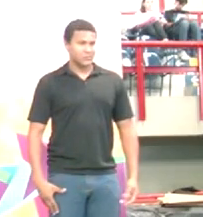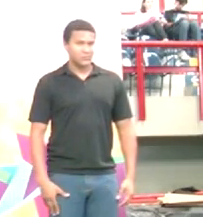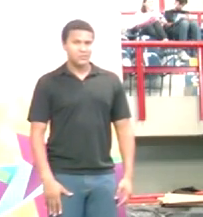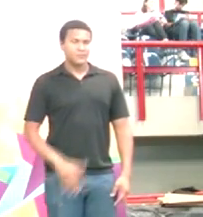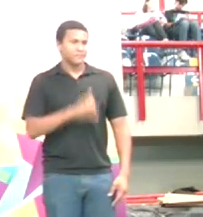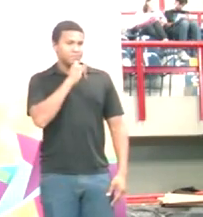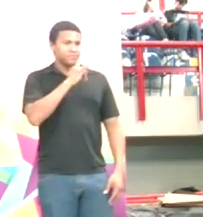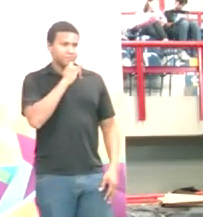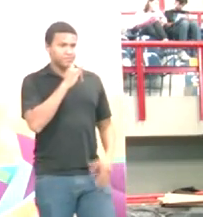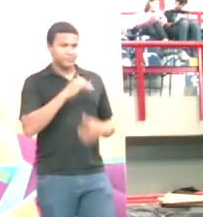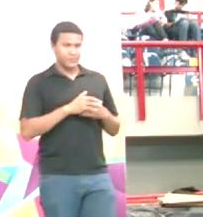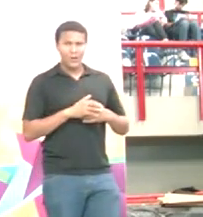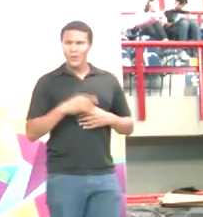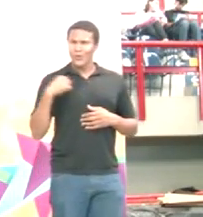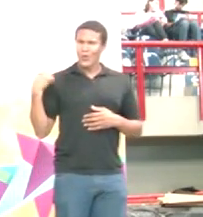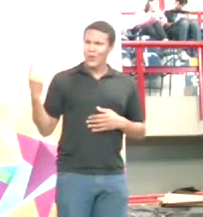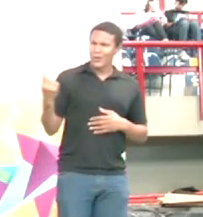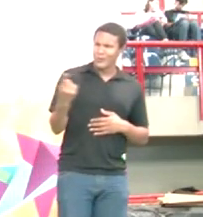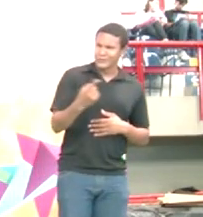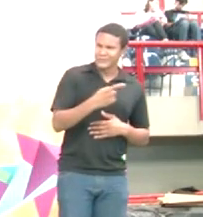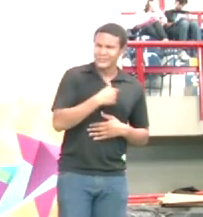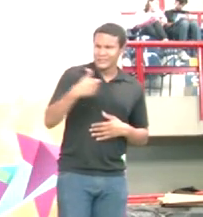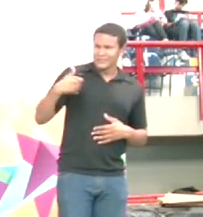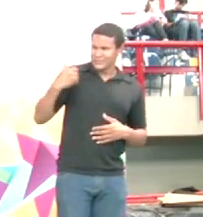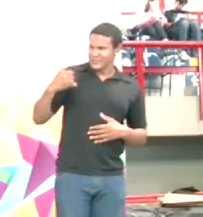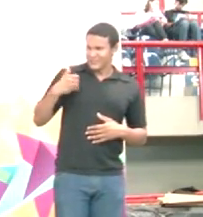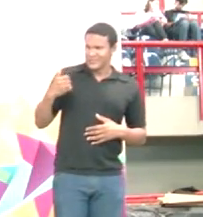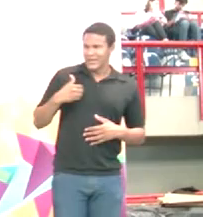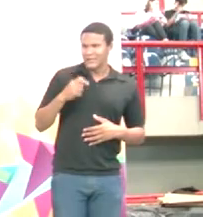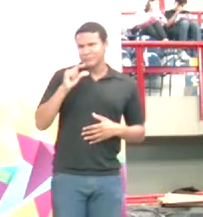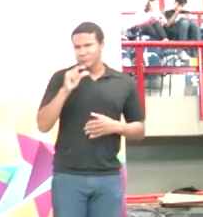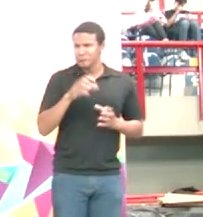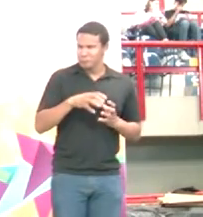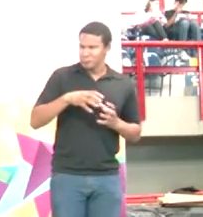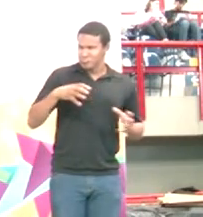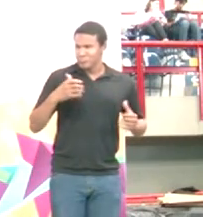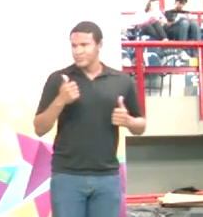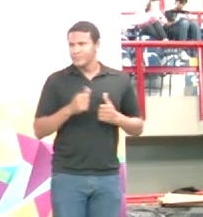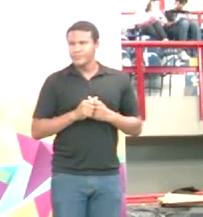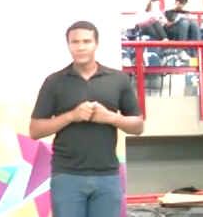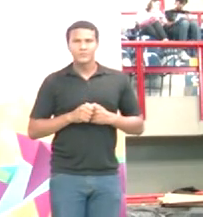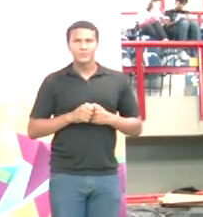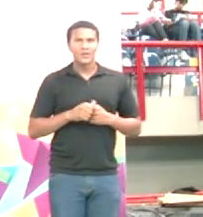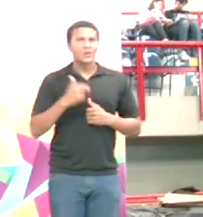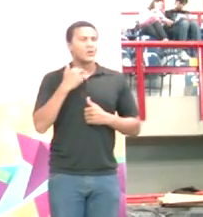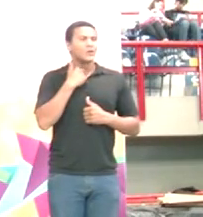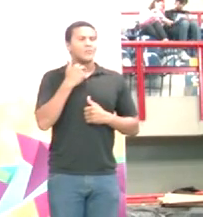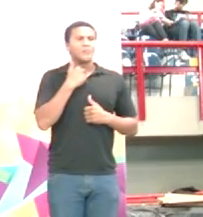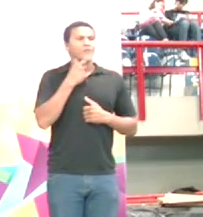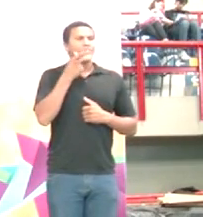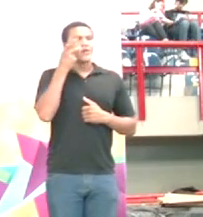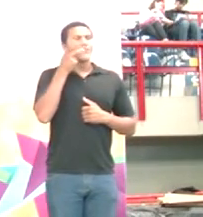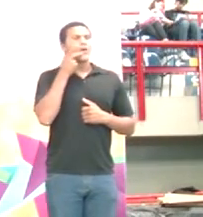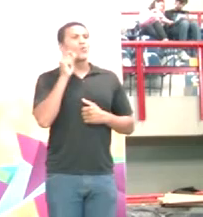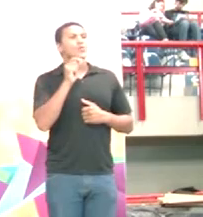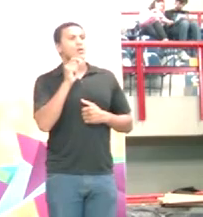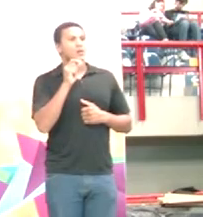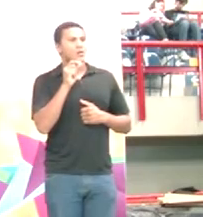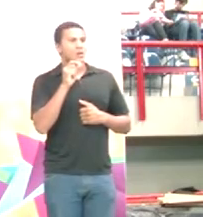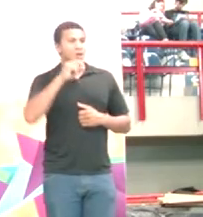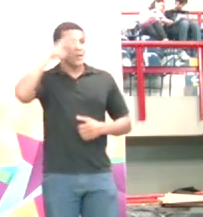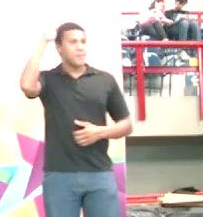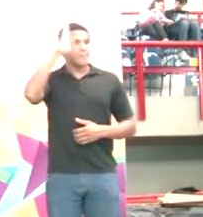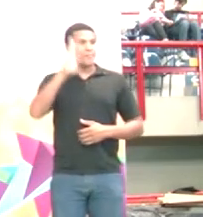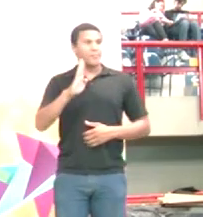gente, com um pouco mais de idade do que os mais jovens aqui da quadra, não pode falar. O Brasil